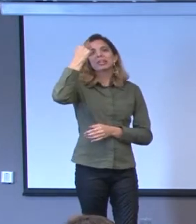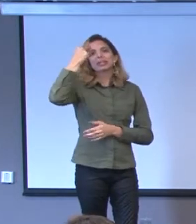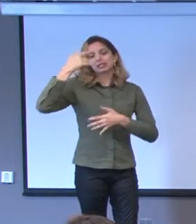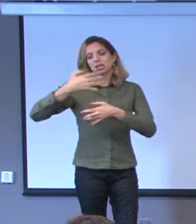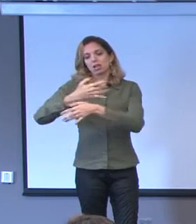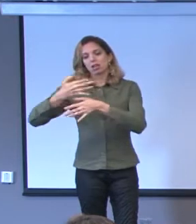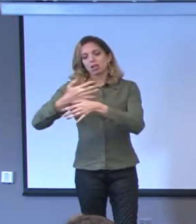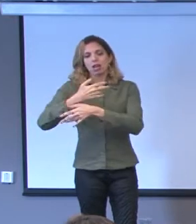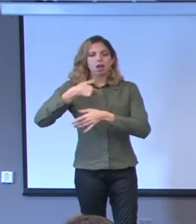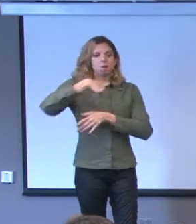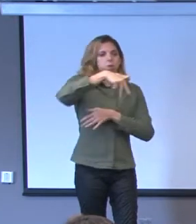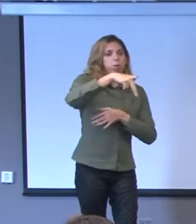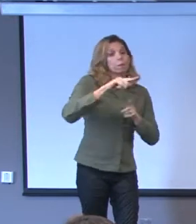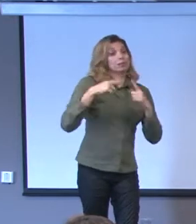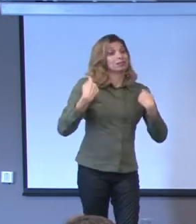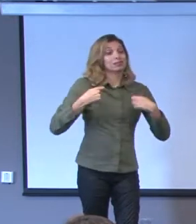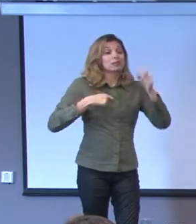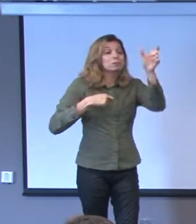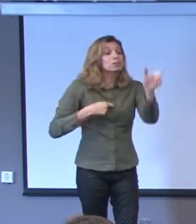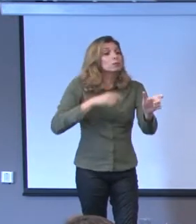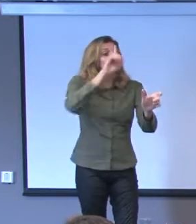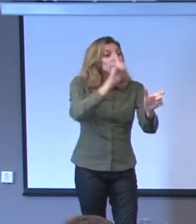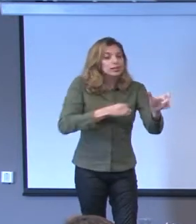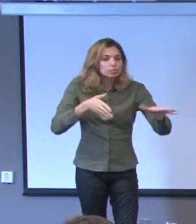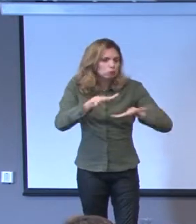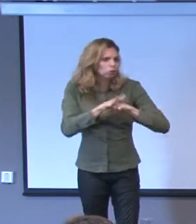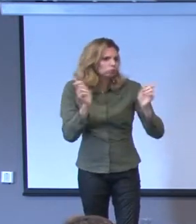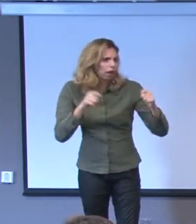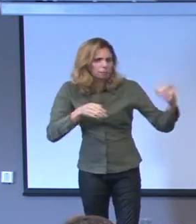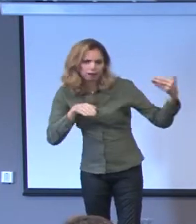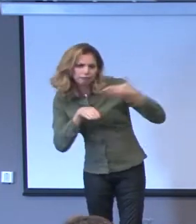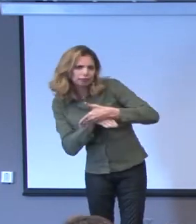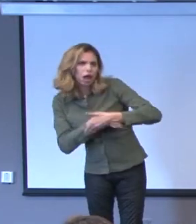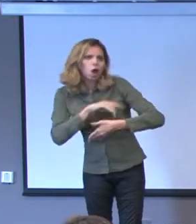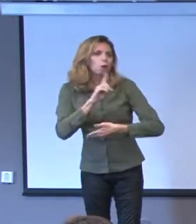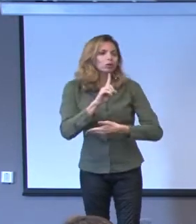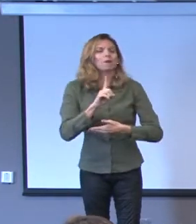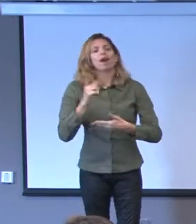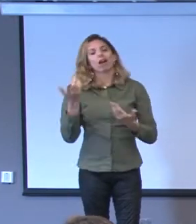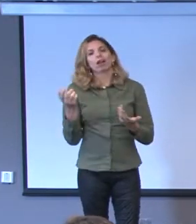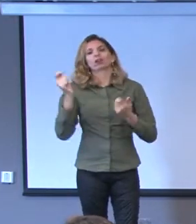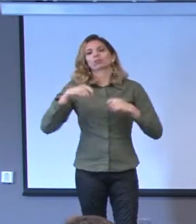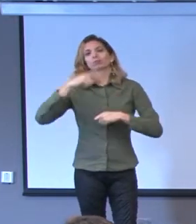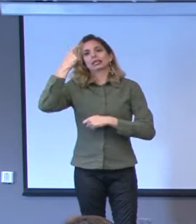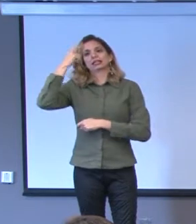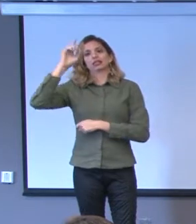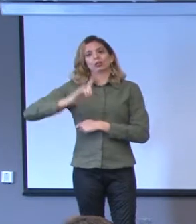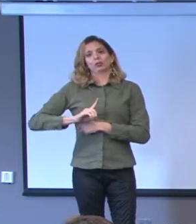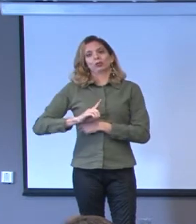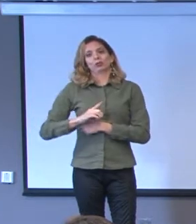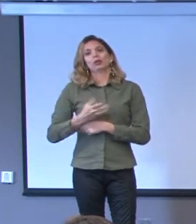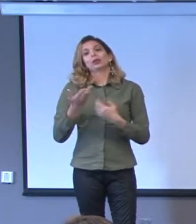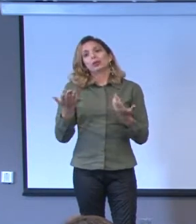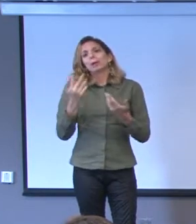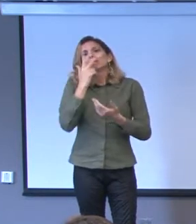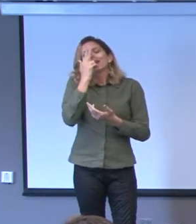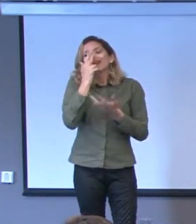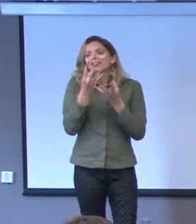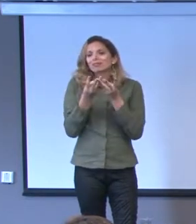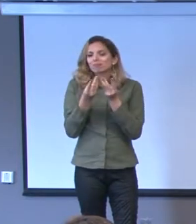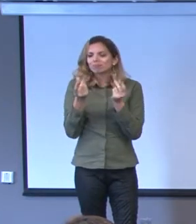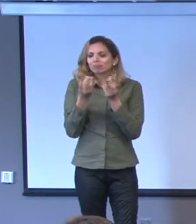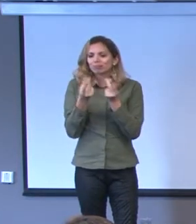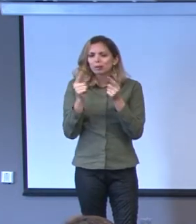sem pensar na inclusão de pessoas com deficiência e também mobilidade social, porque parece um conceito muito abstrato, mas quando a gente pensa em